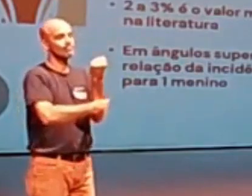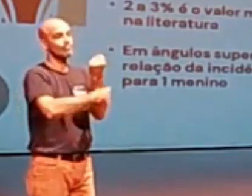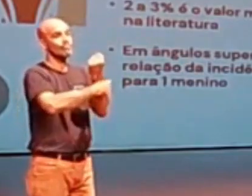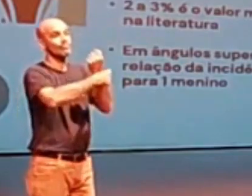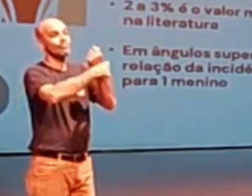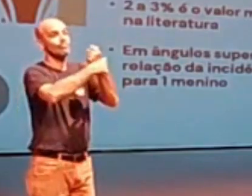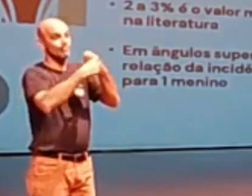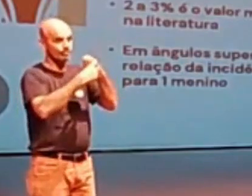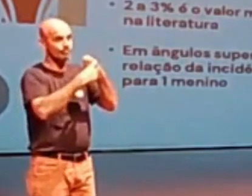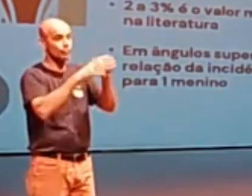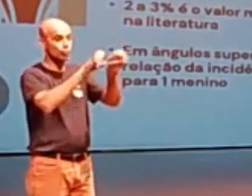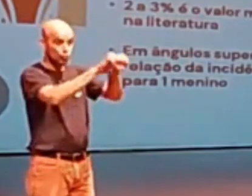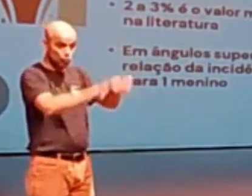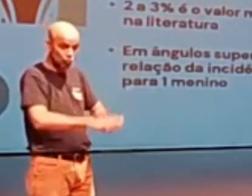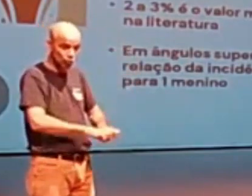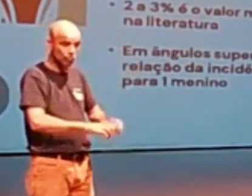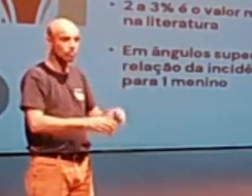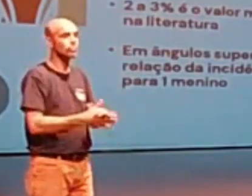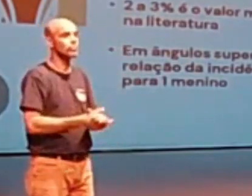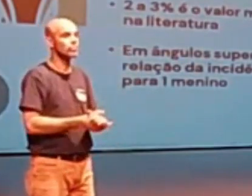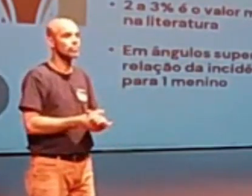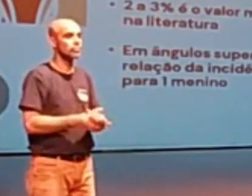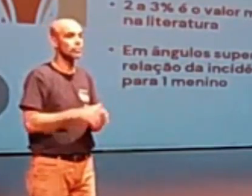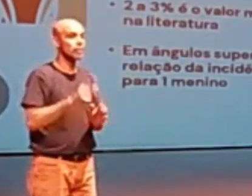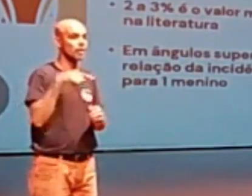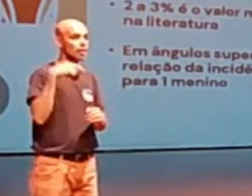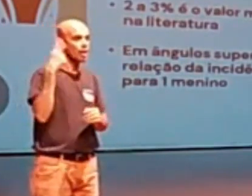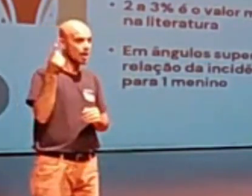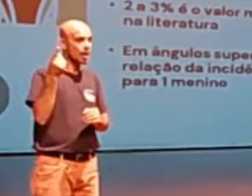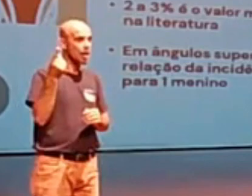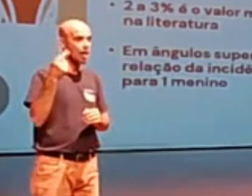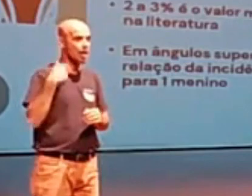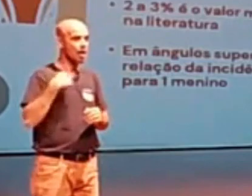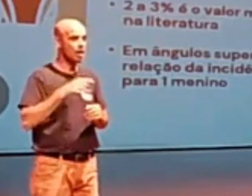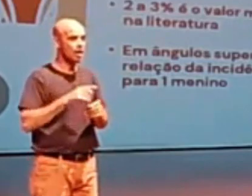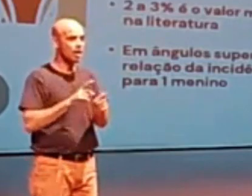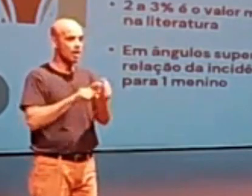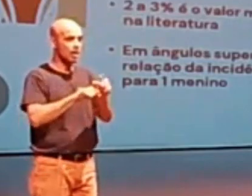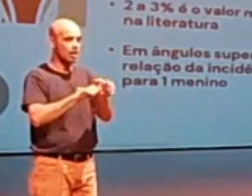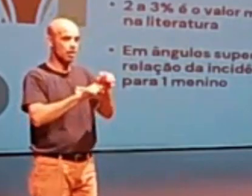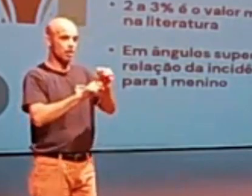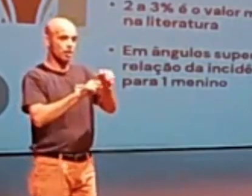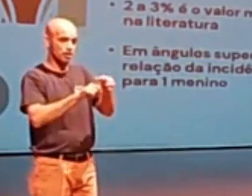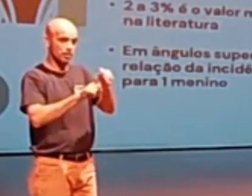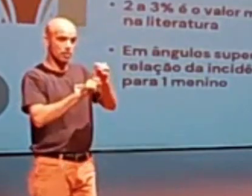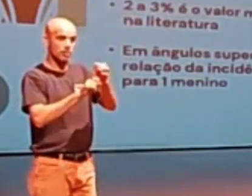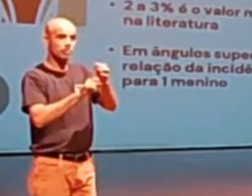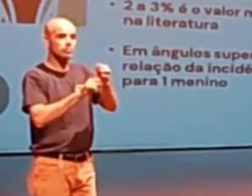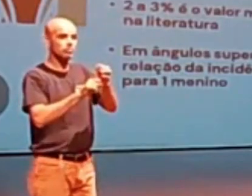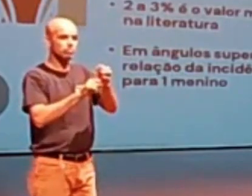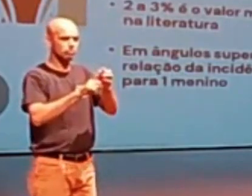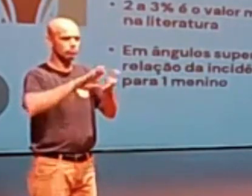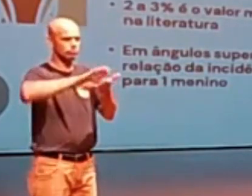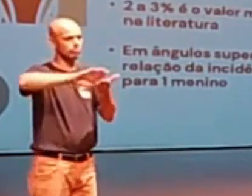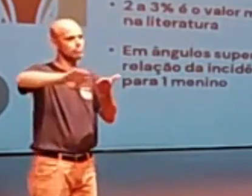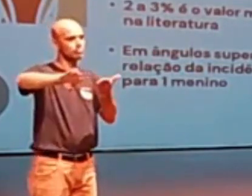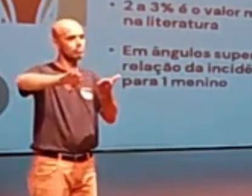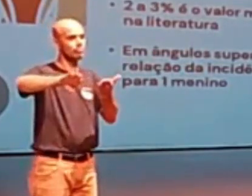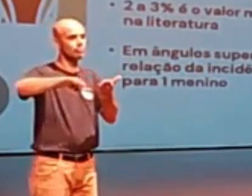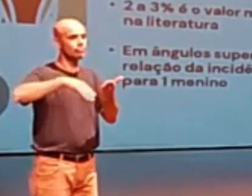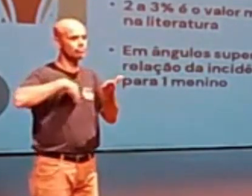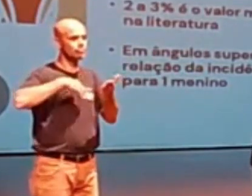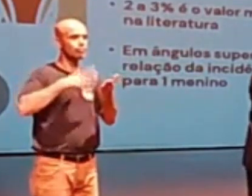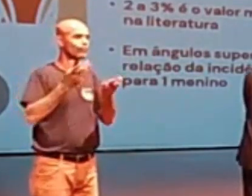falando dessa estruturada, tá? Aquela que era postural, a gente desconsidera porque resolveu a causa ou o